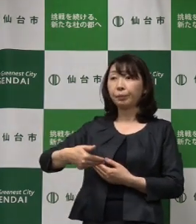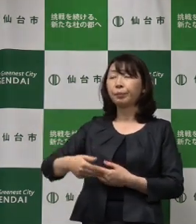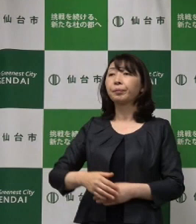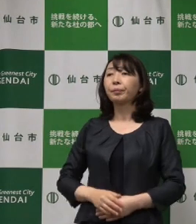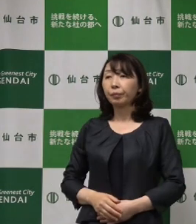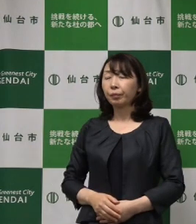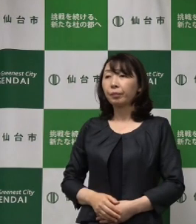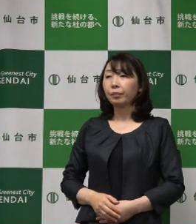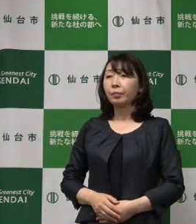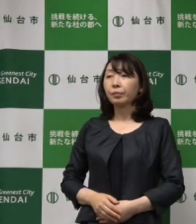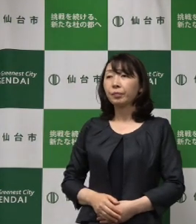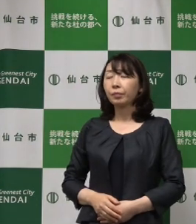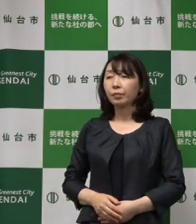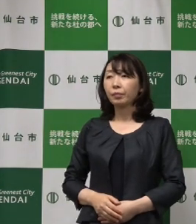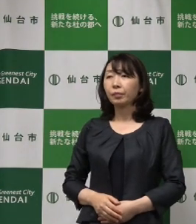どうぞ。